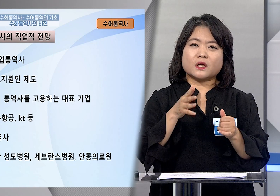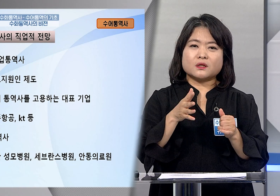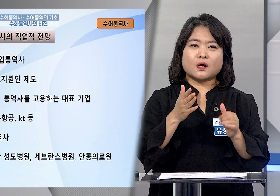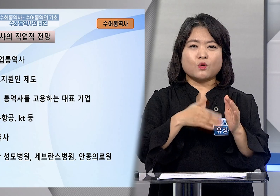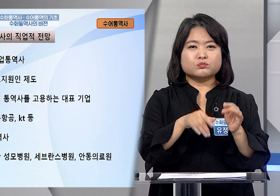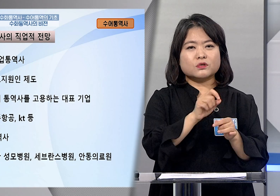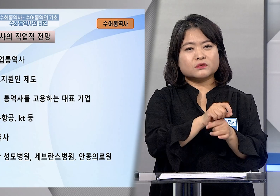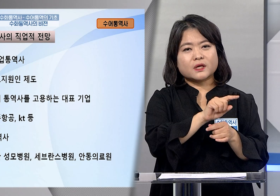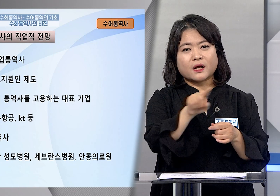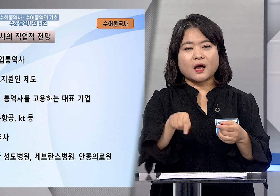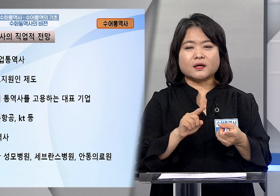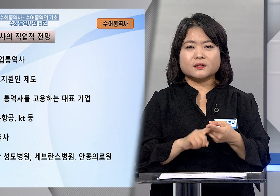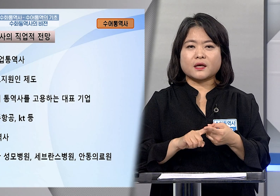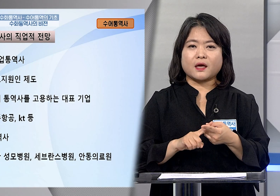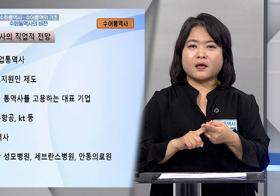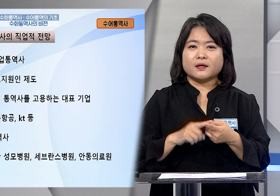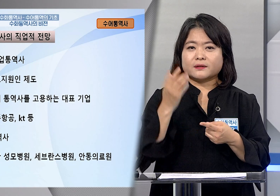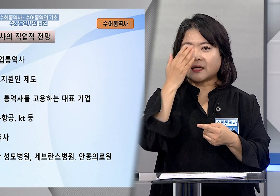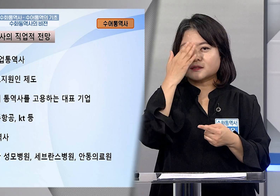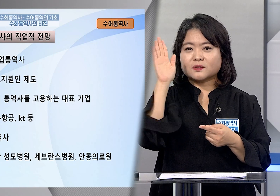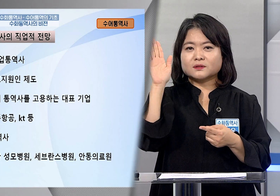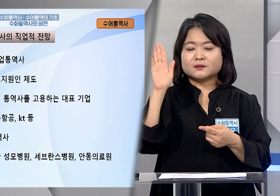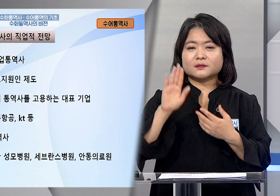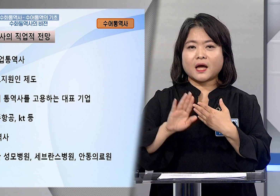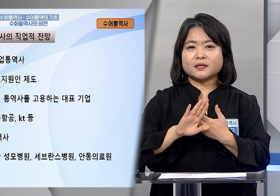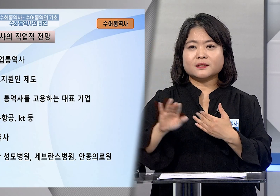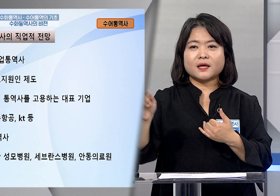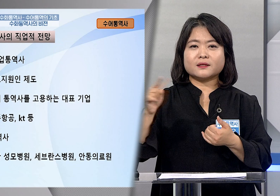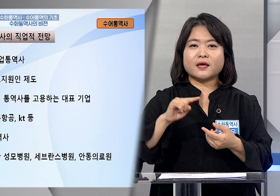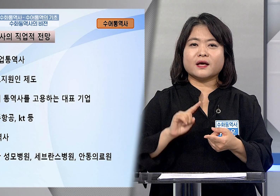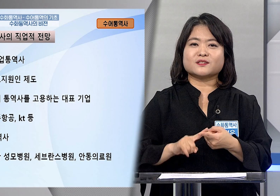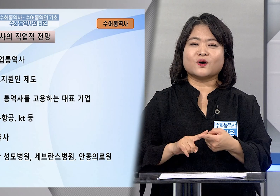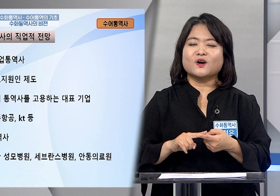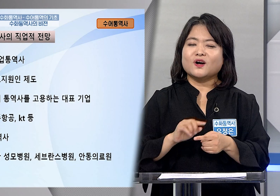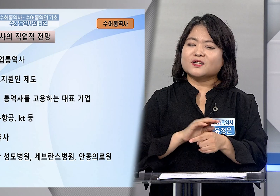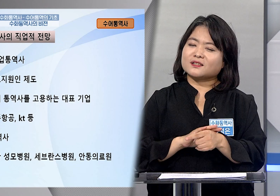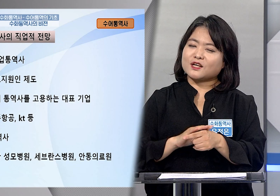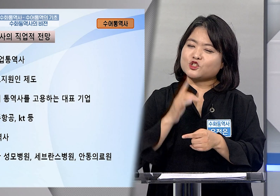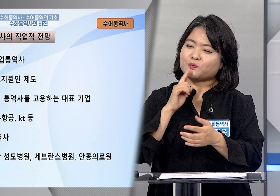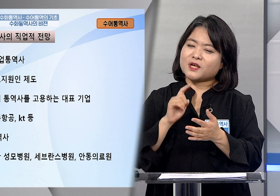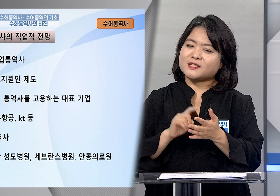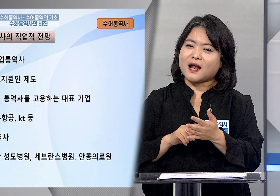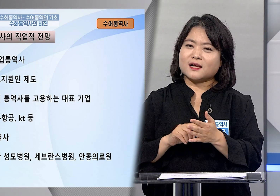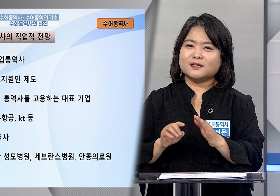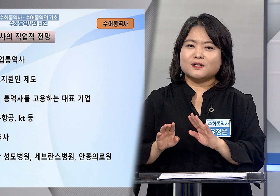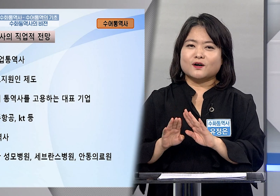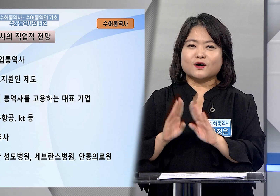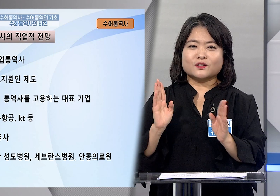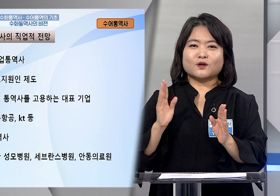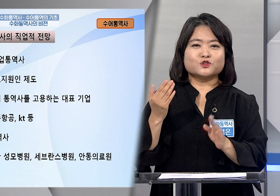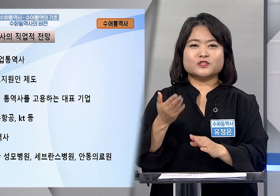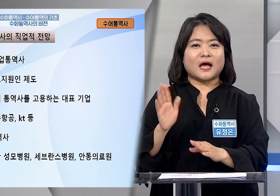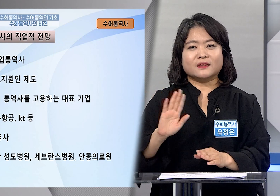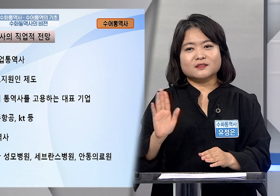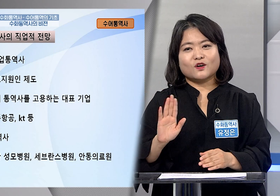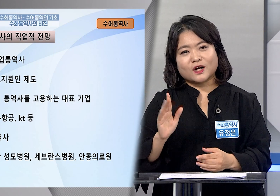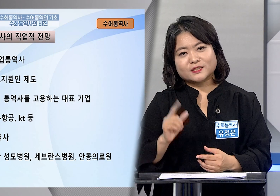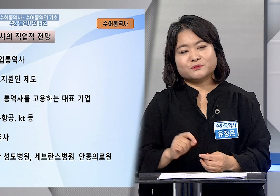교육계나 공무원계가 이렇게 낯선 타인에 대해서 이렇게 쉽게 잘 열어주지 않는 것